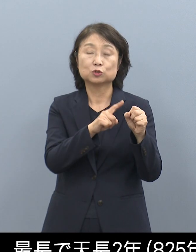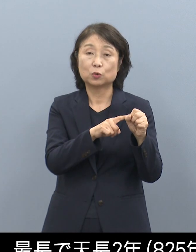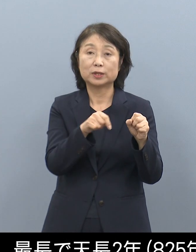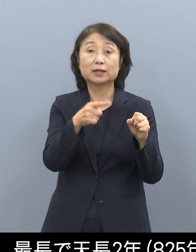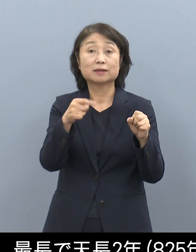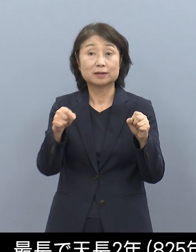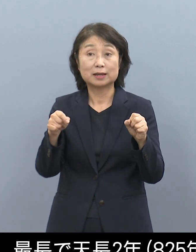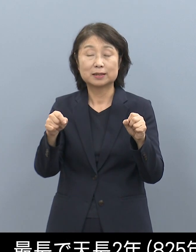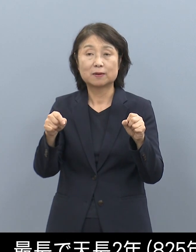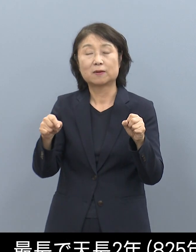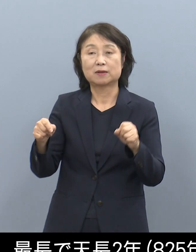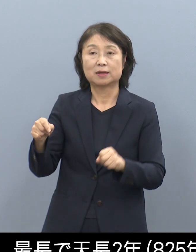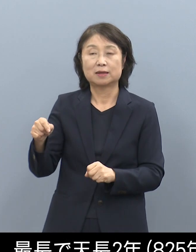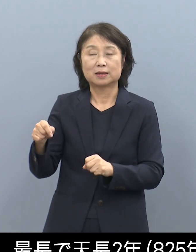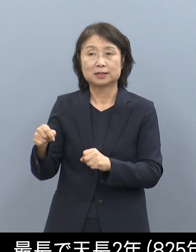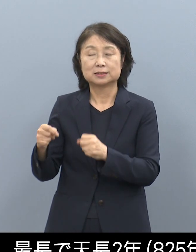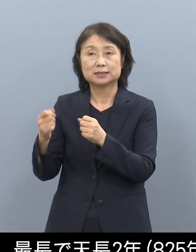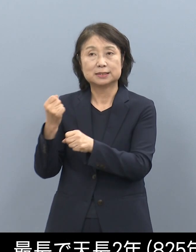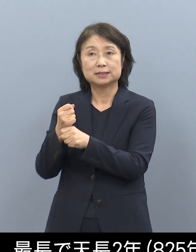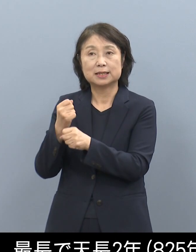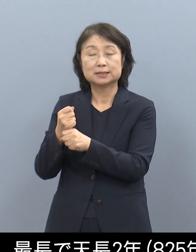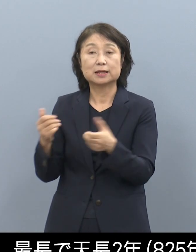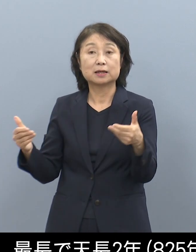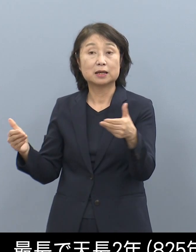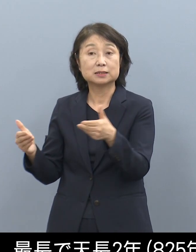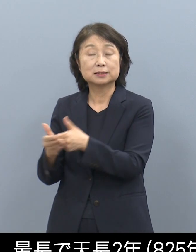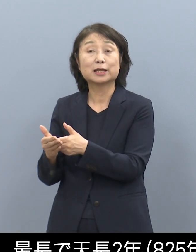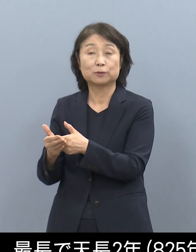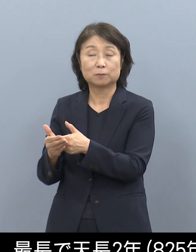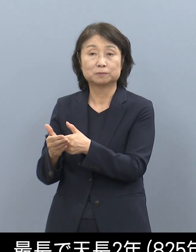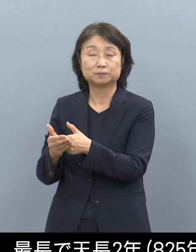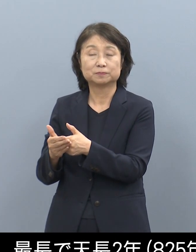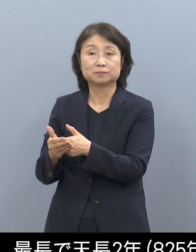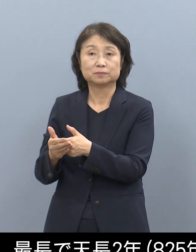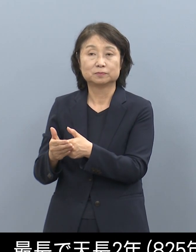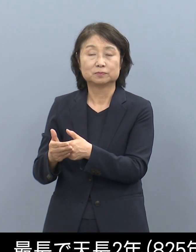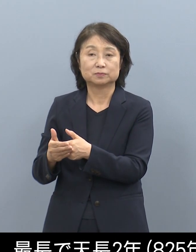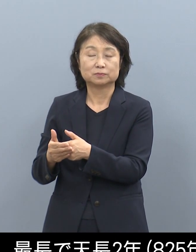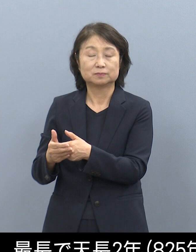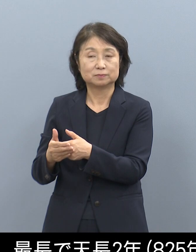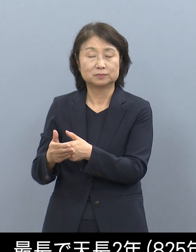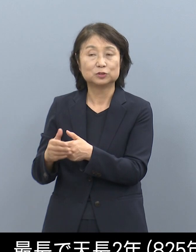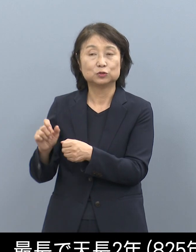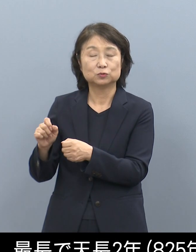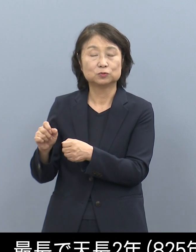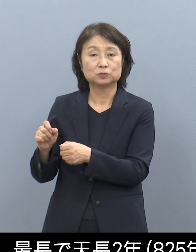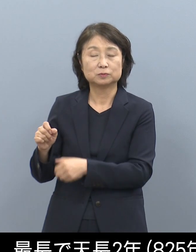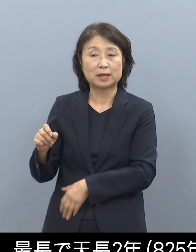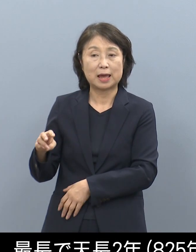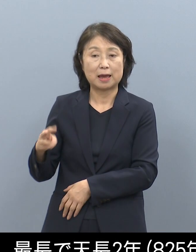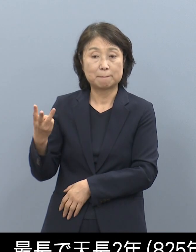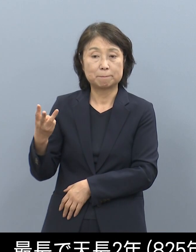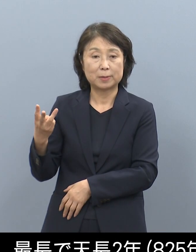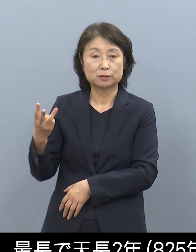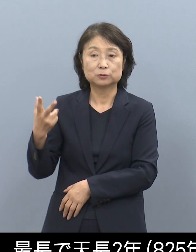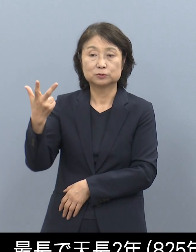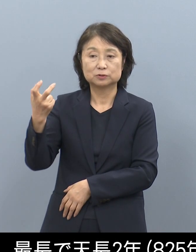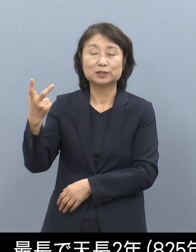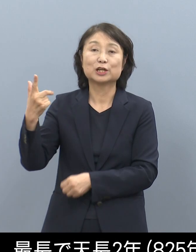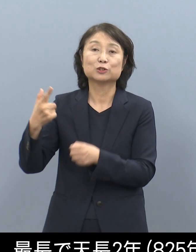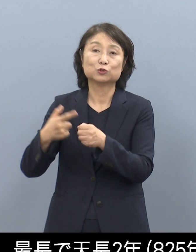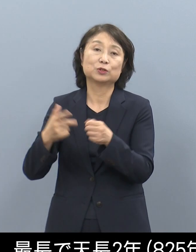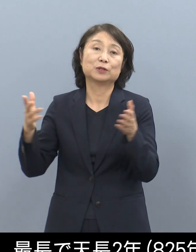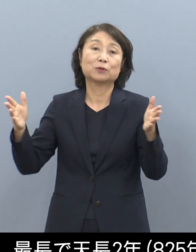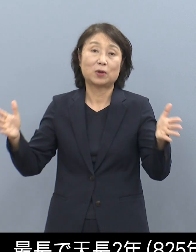から妙薬新報の生産の周期である上巌12年870年まで